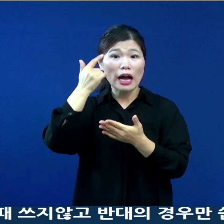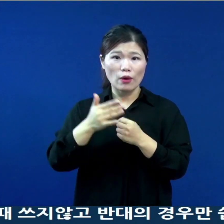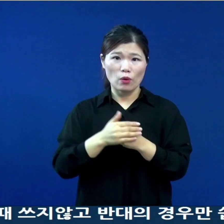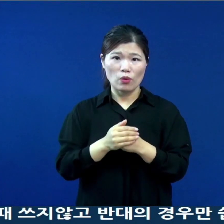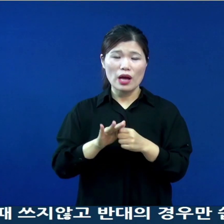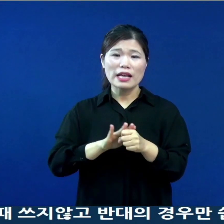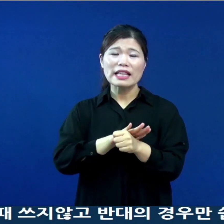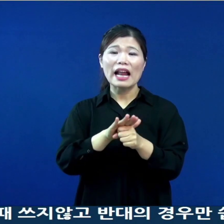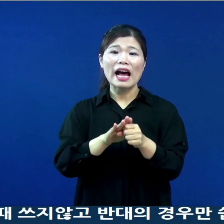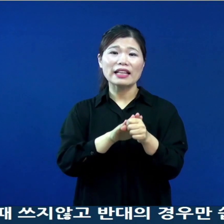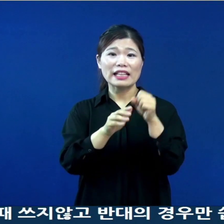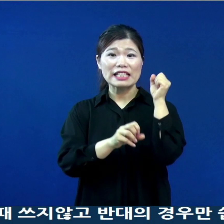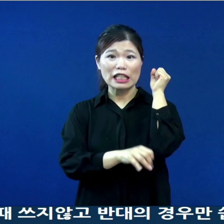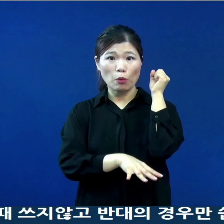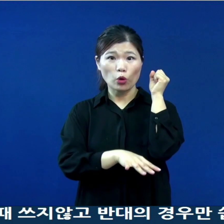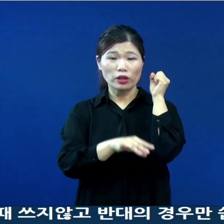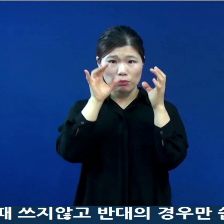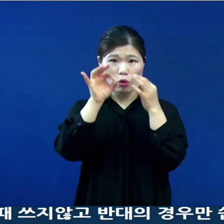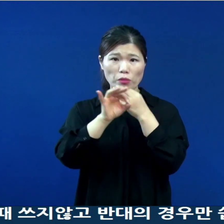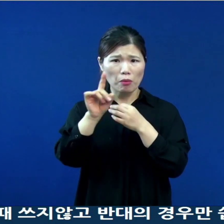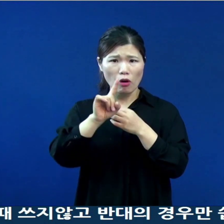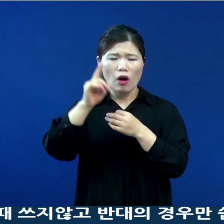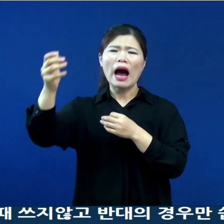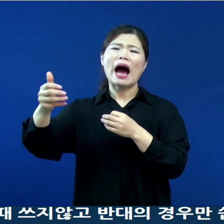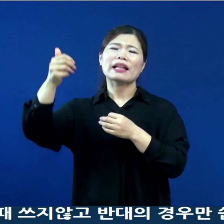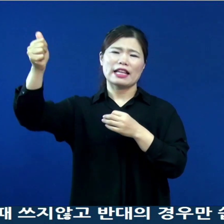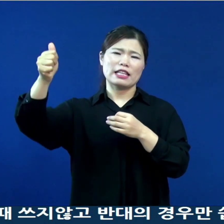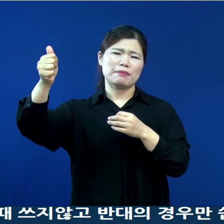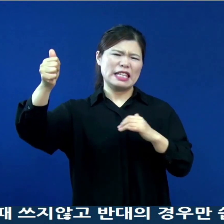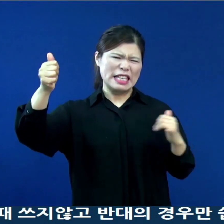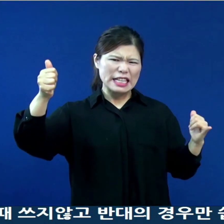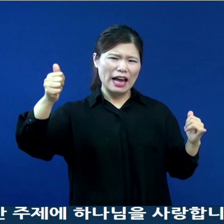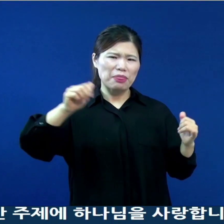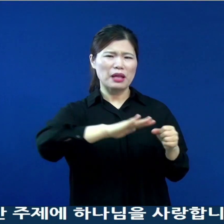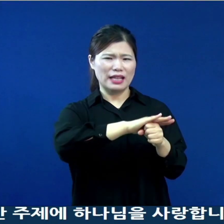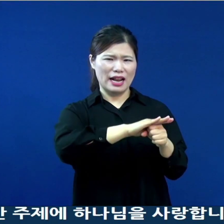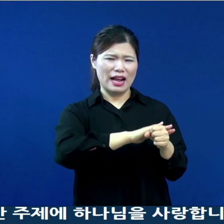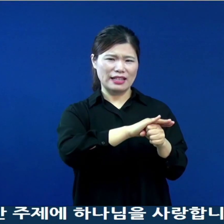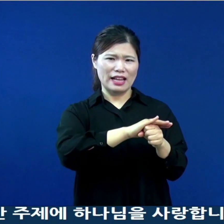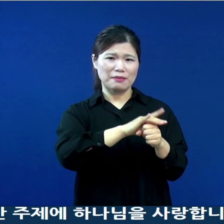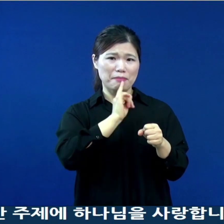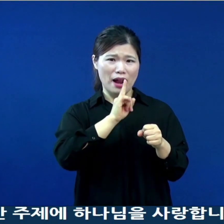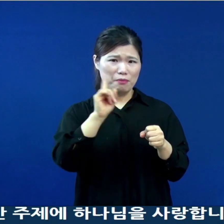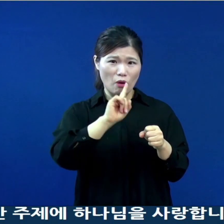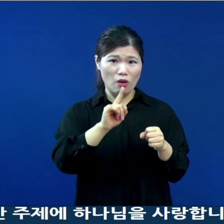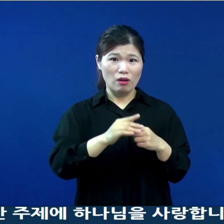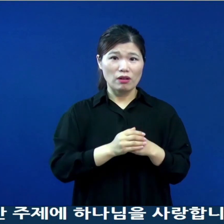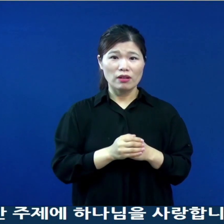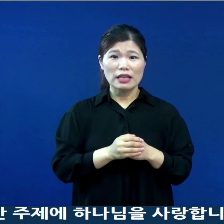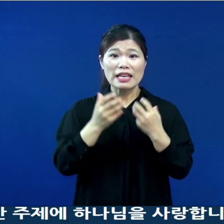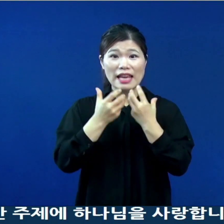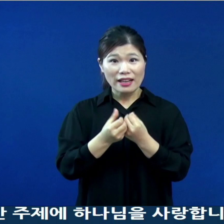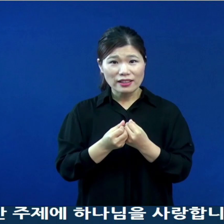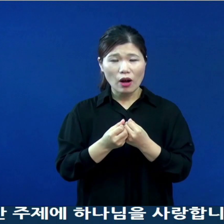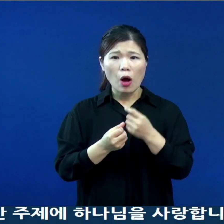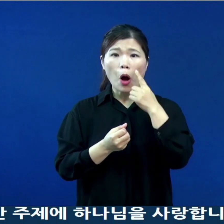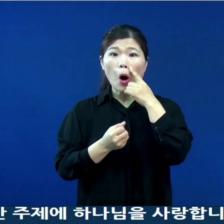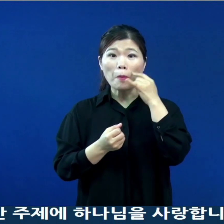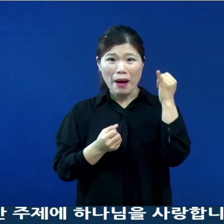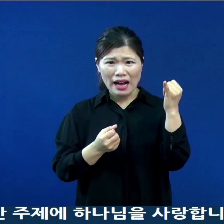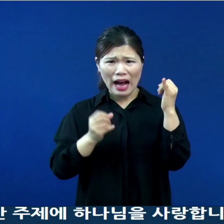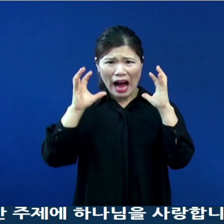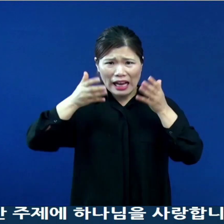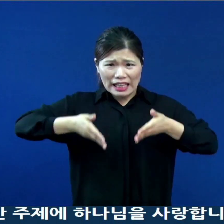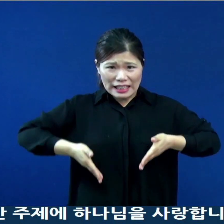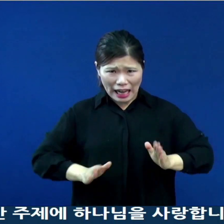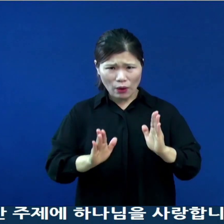표현의 기본 꼴은 하나님이 인간을 사랑하는데 어떻게 사랑하냐면, 엄마가 막 아기를 낳고